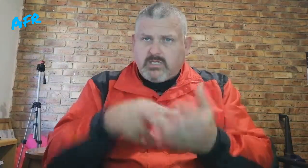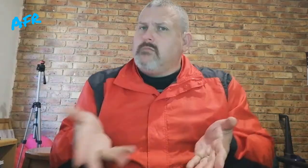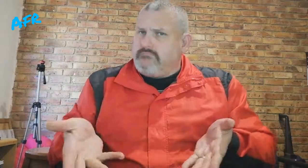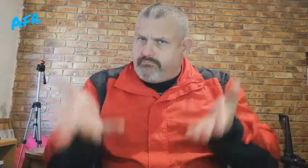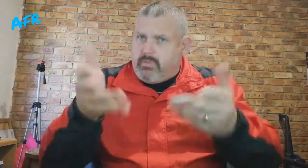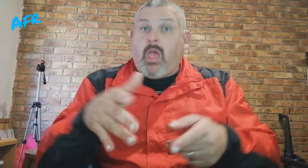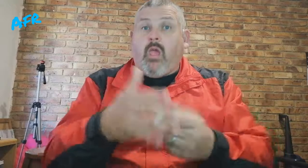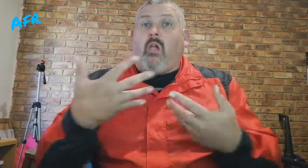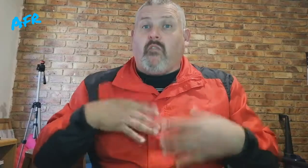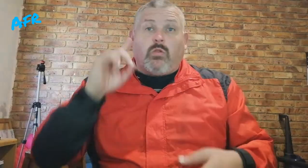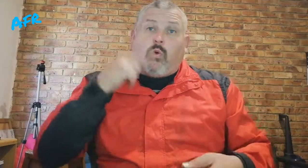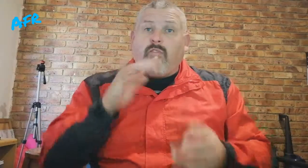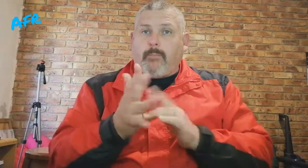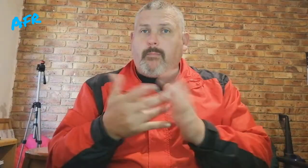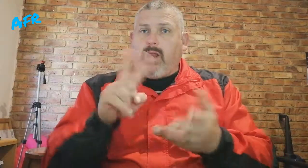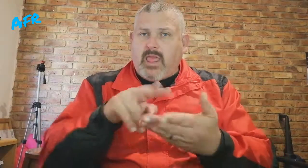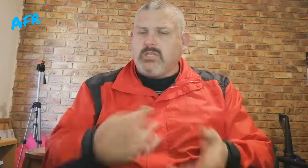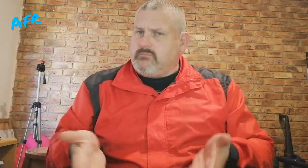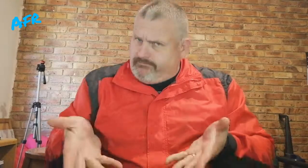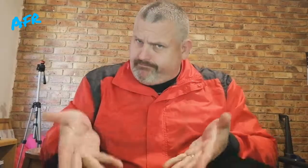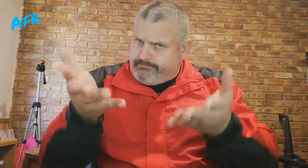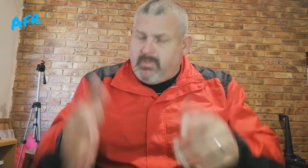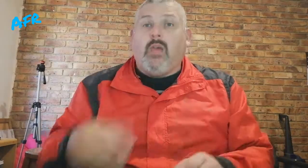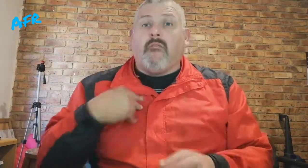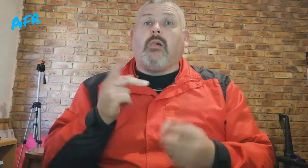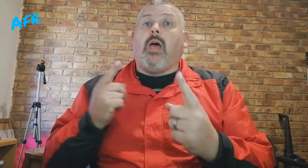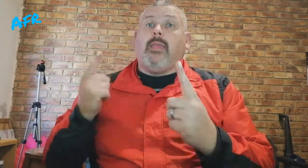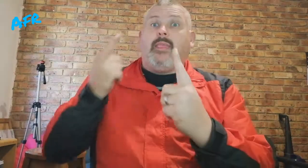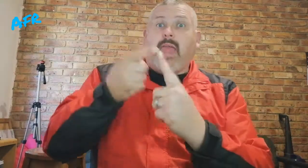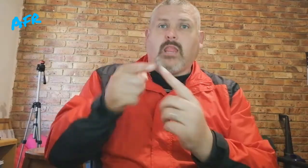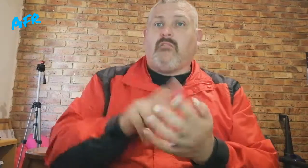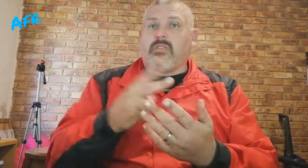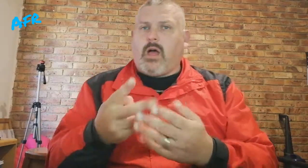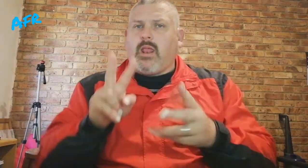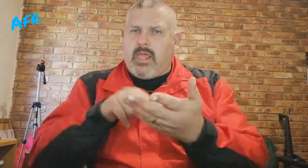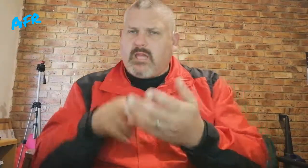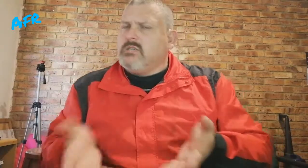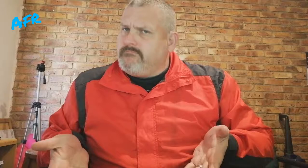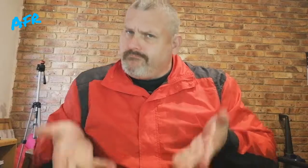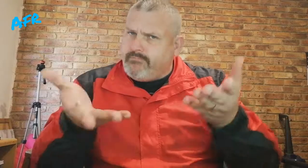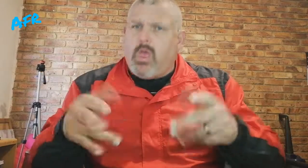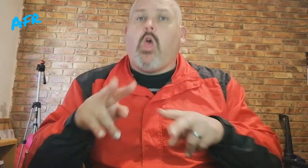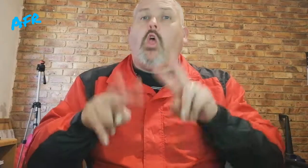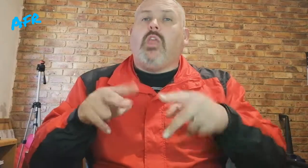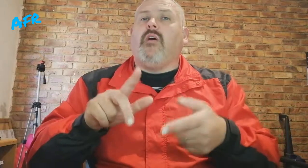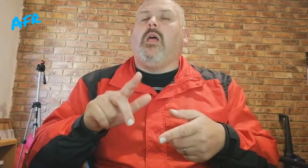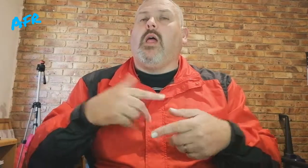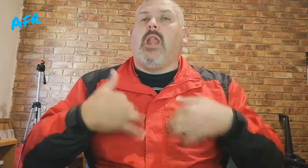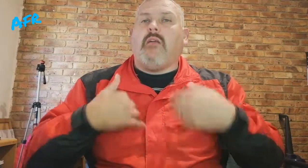lees, kool Dowes Bybel lees, kool direkte vertaling lees, nuwe